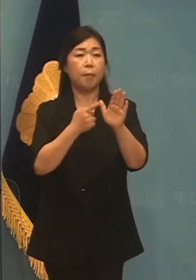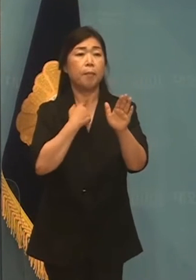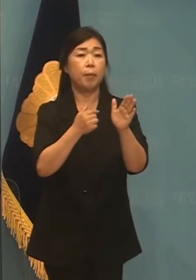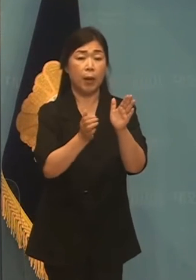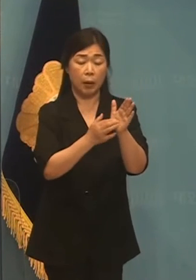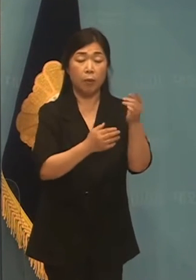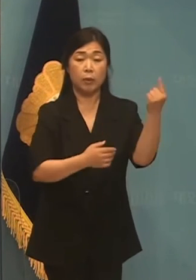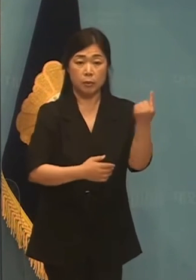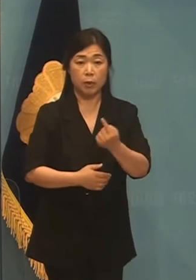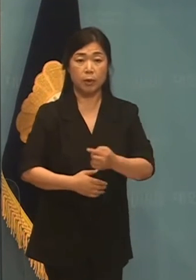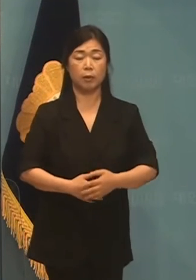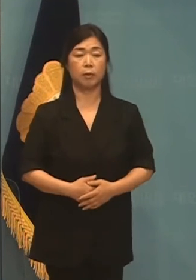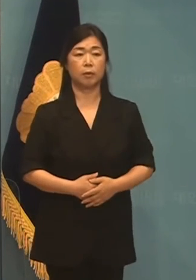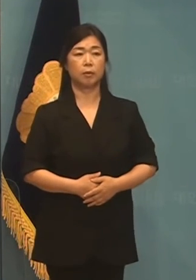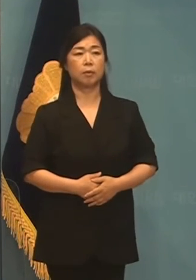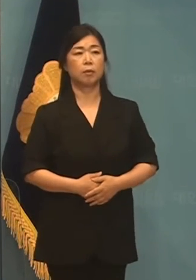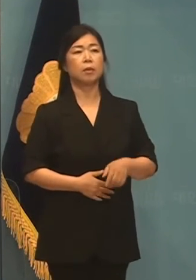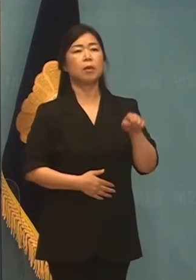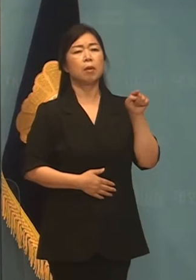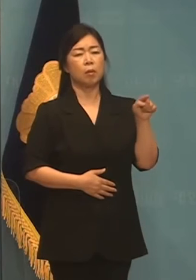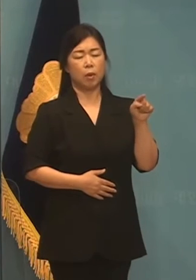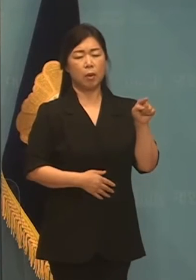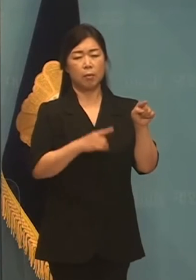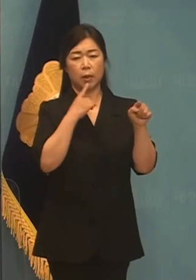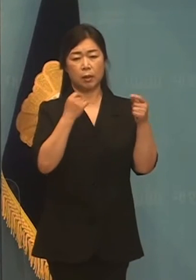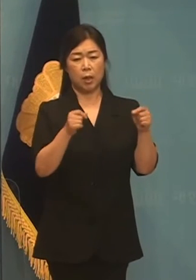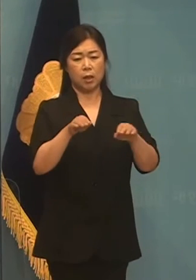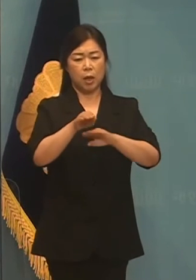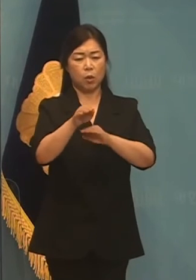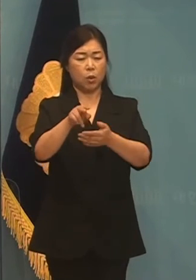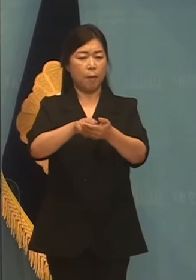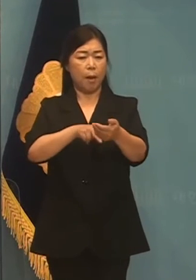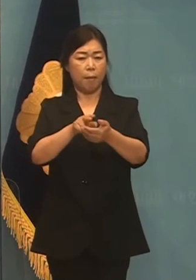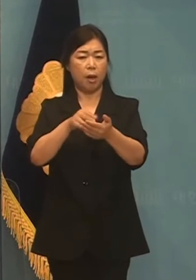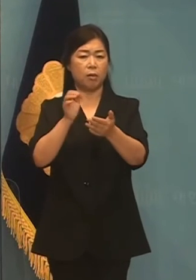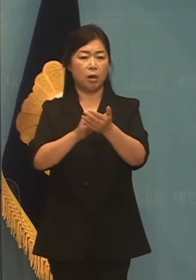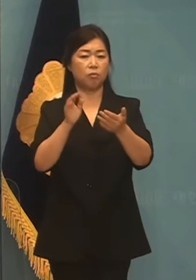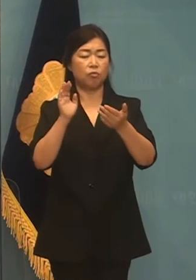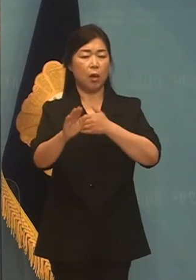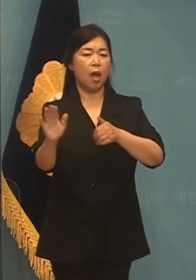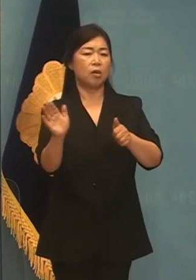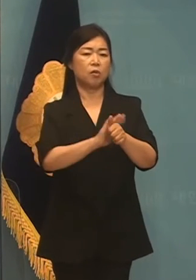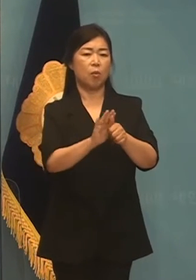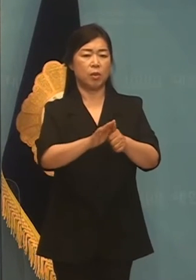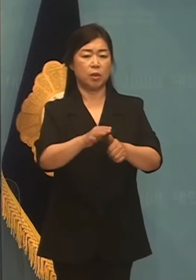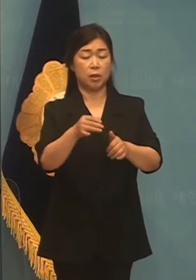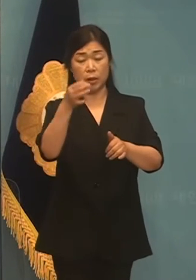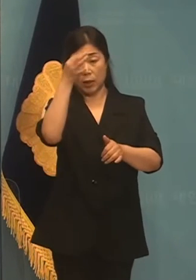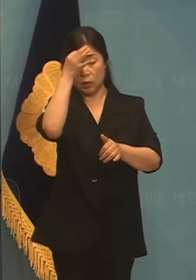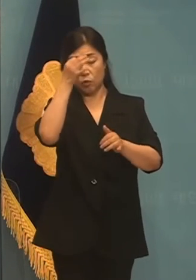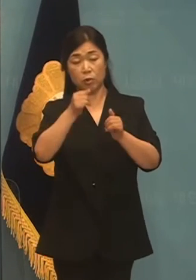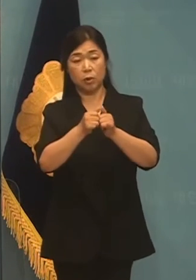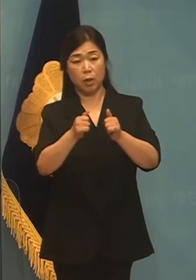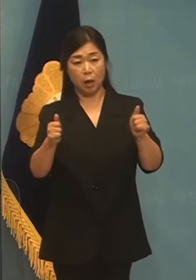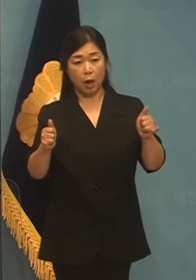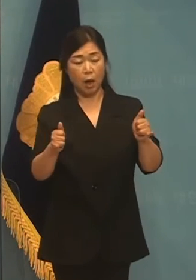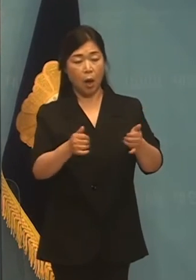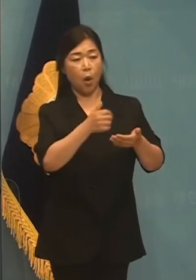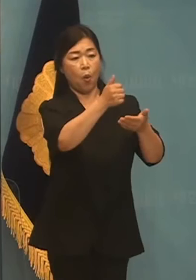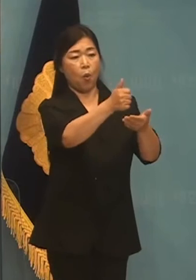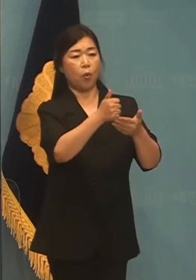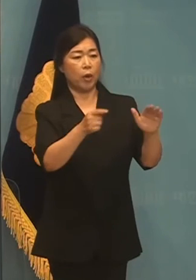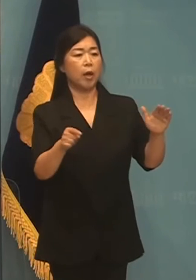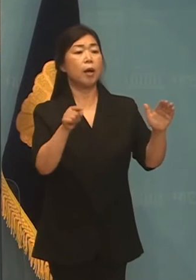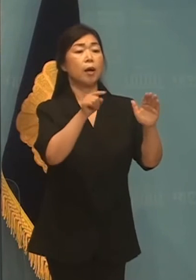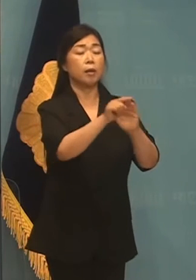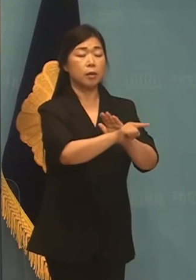왔습니다. 이는 마치 자동차 판매 후 서비스 기사가 고객에게